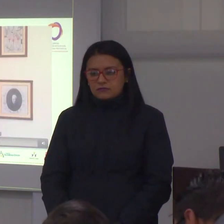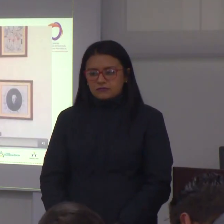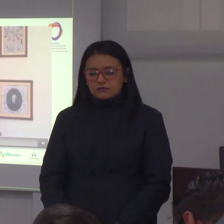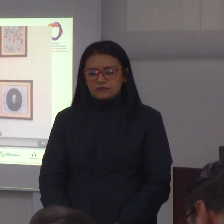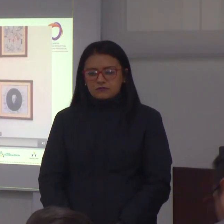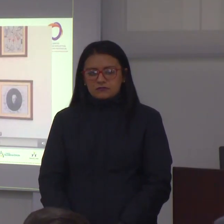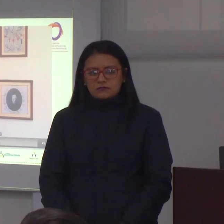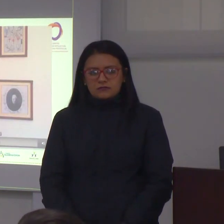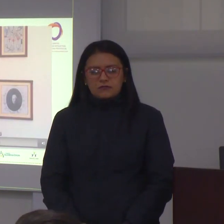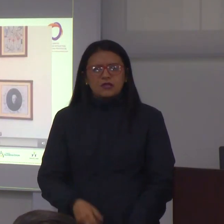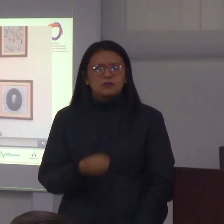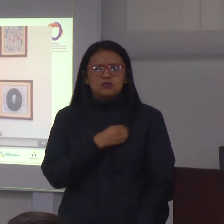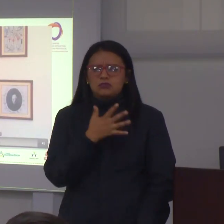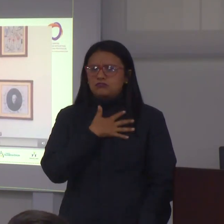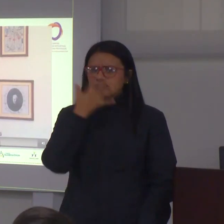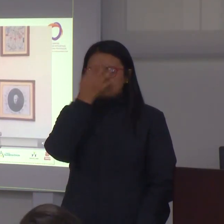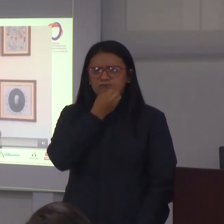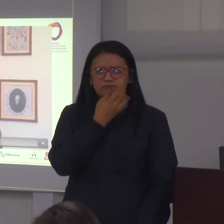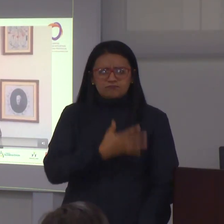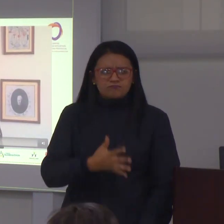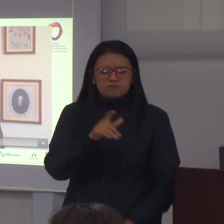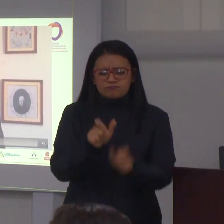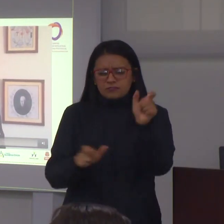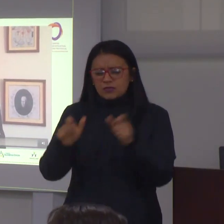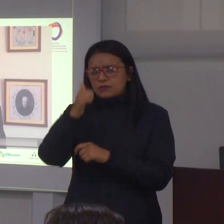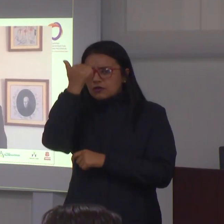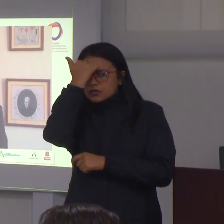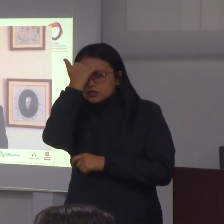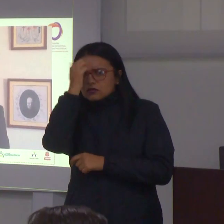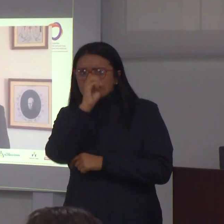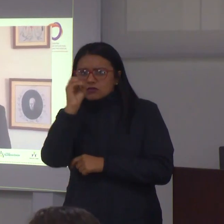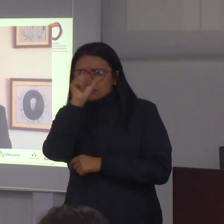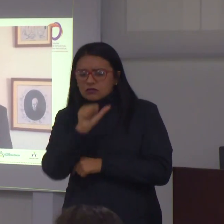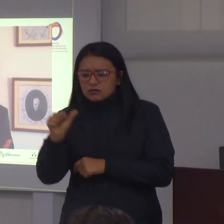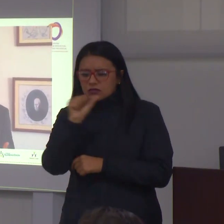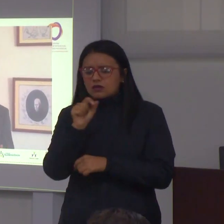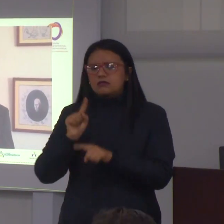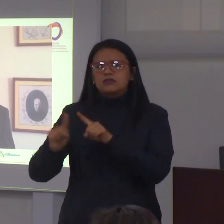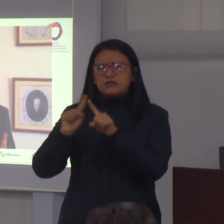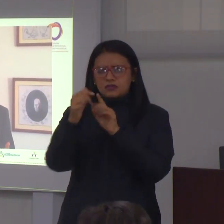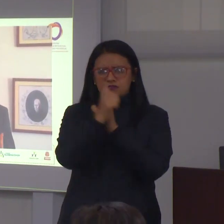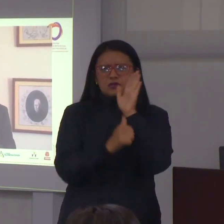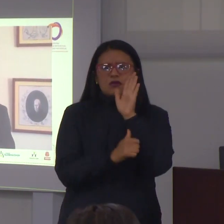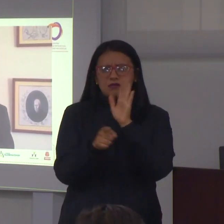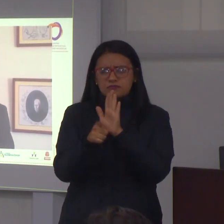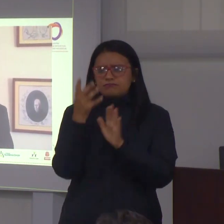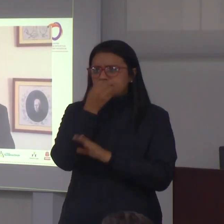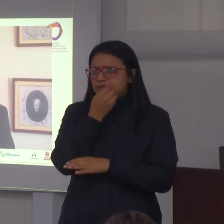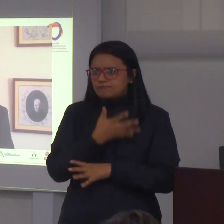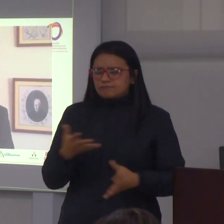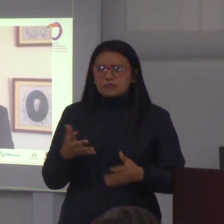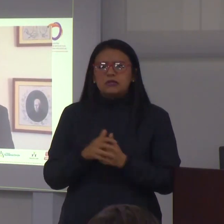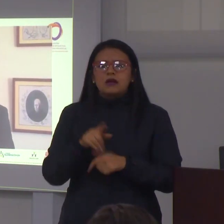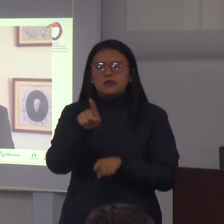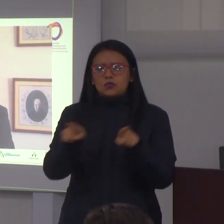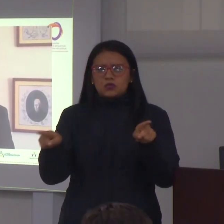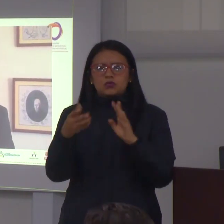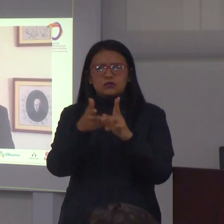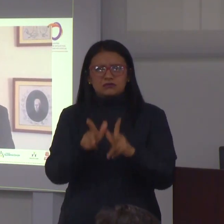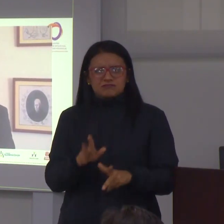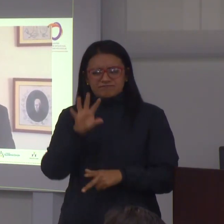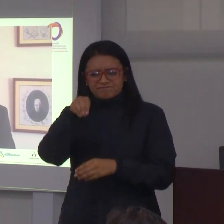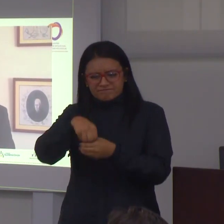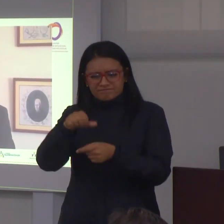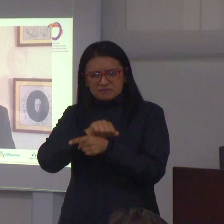Es oportunidad maravillosa para nuestras profesoras y profesores de diferentes programas y además para los alumnos que tienen